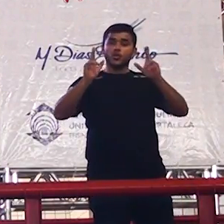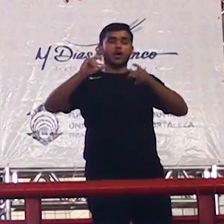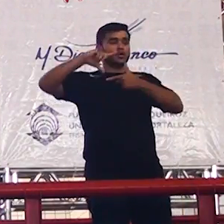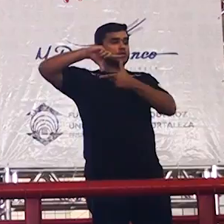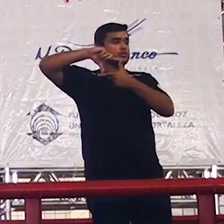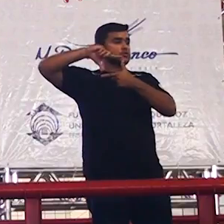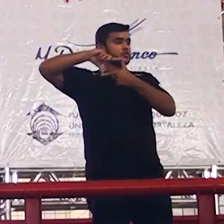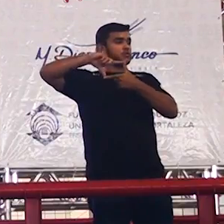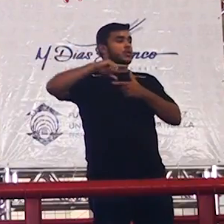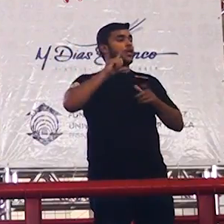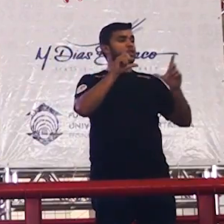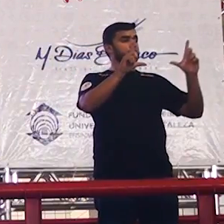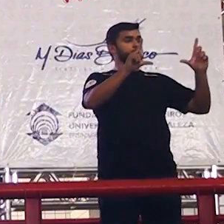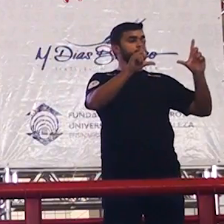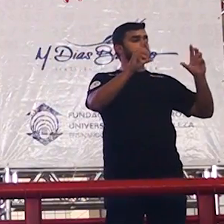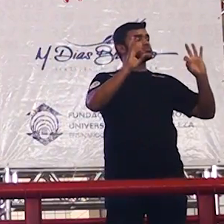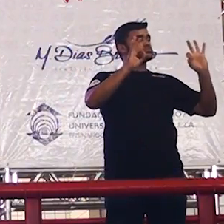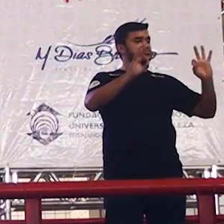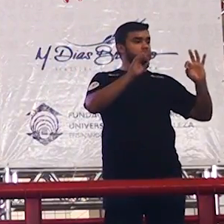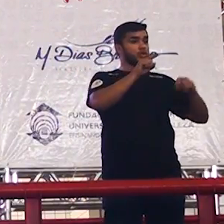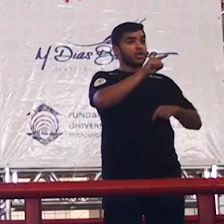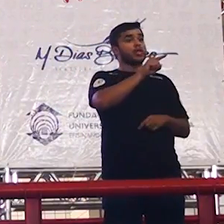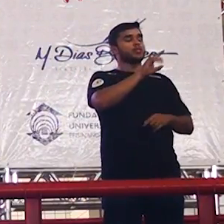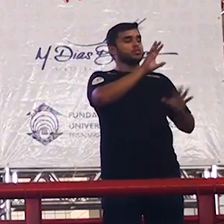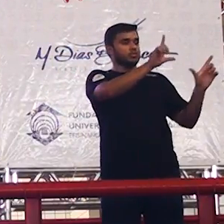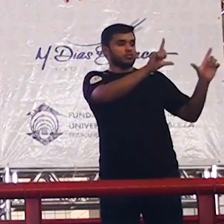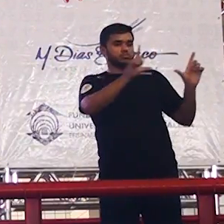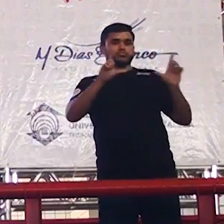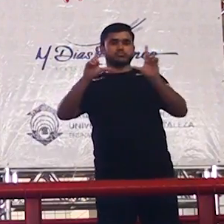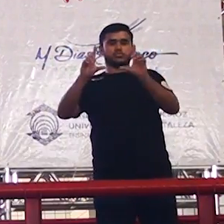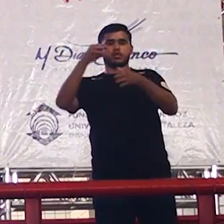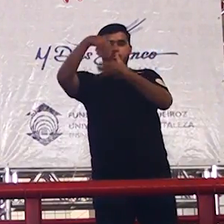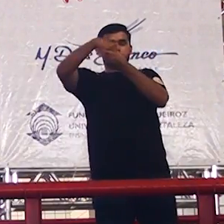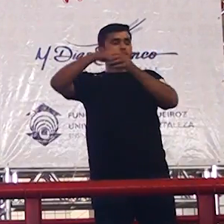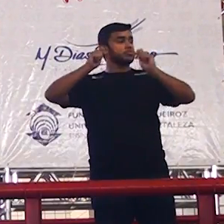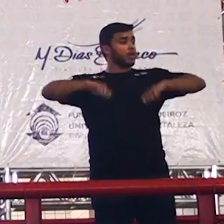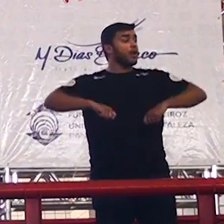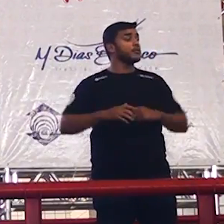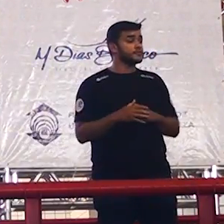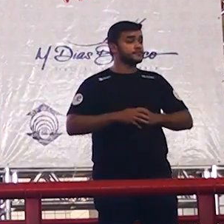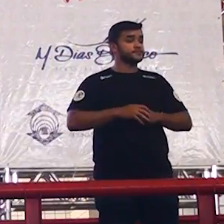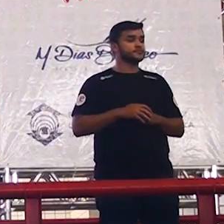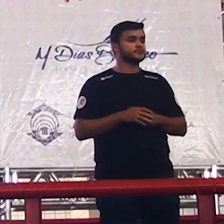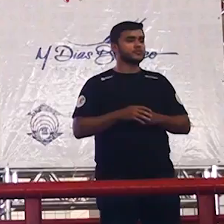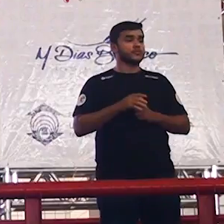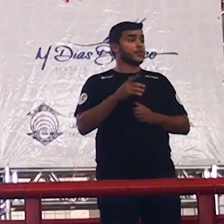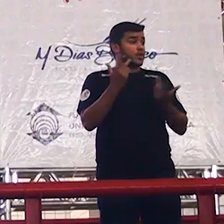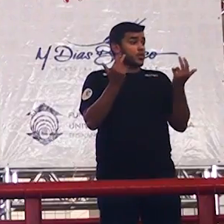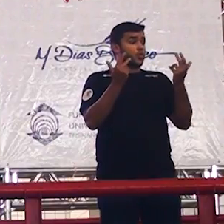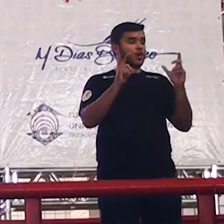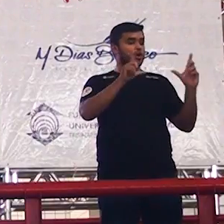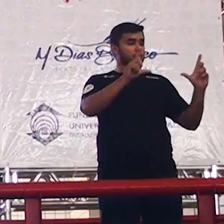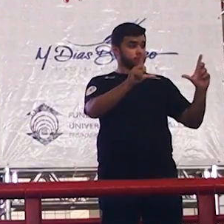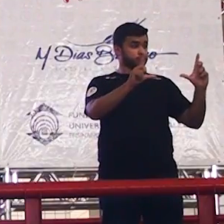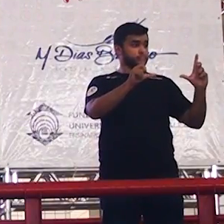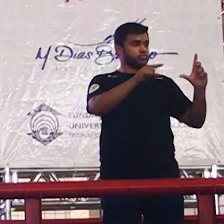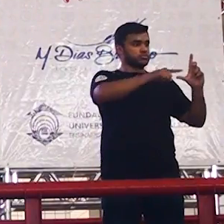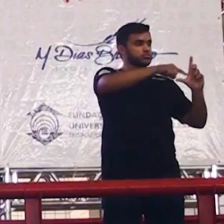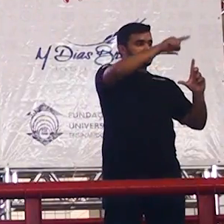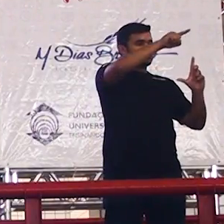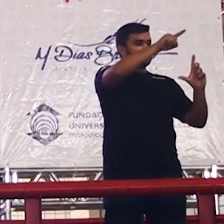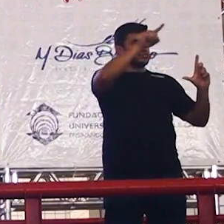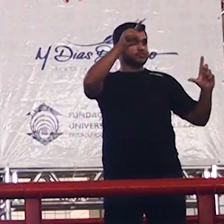Então, todo quadrado é retângulo. E por que que todo quadrado é losango? É porque para